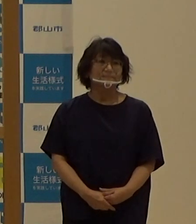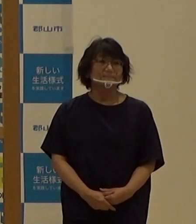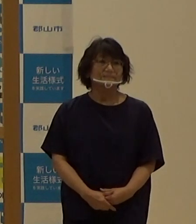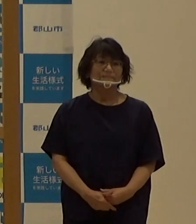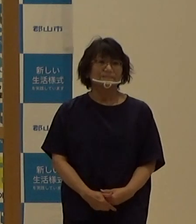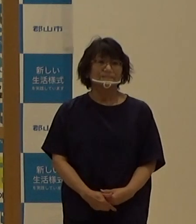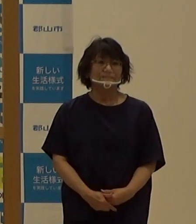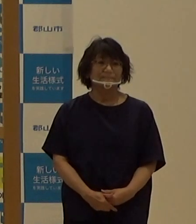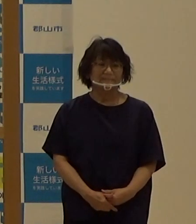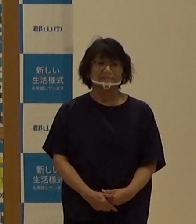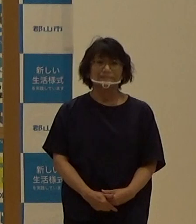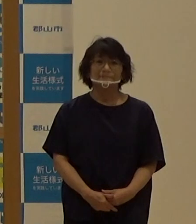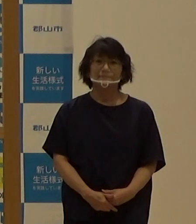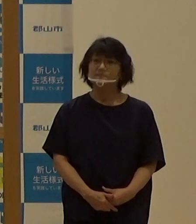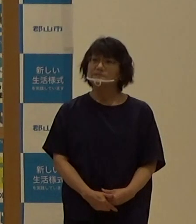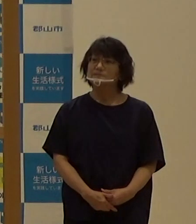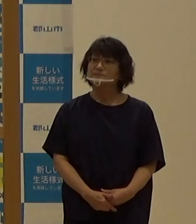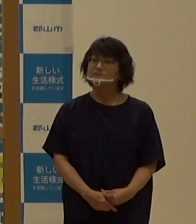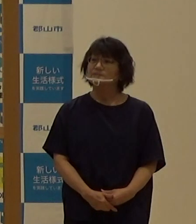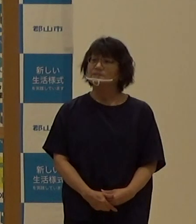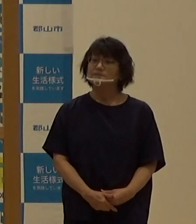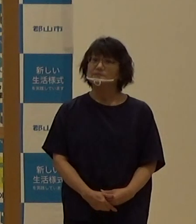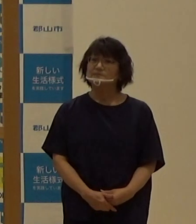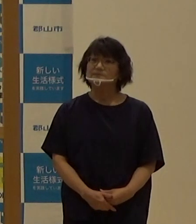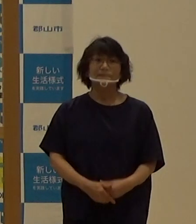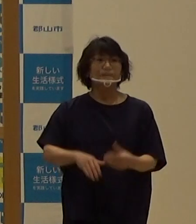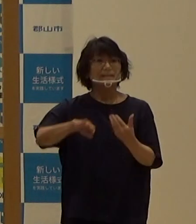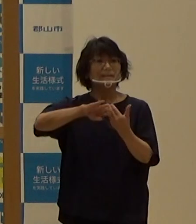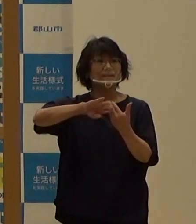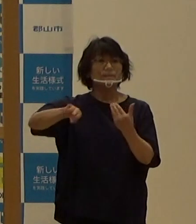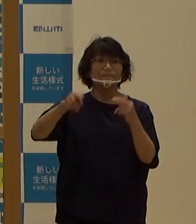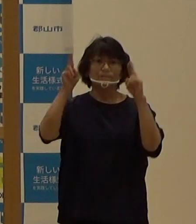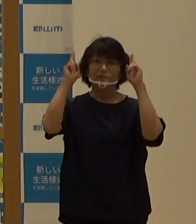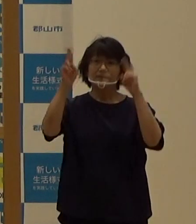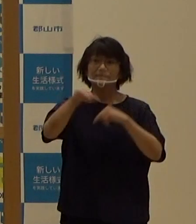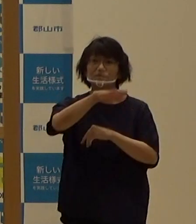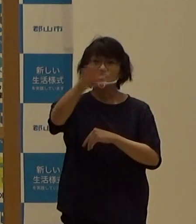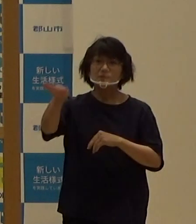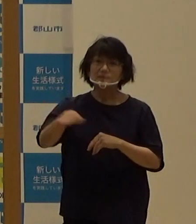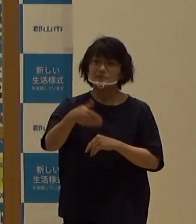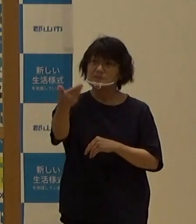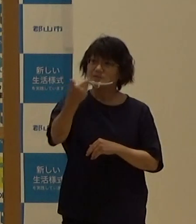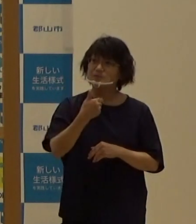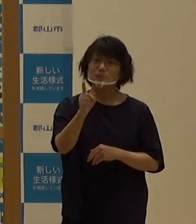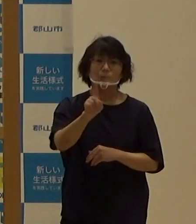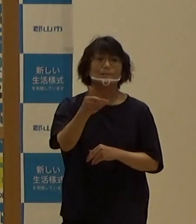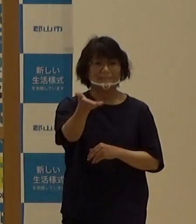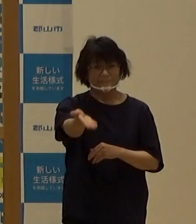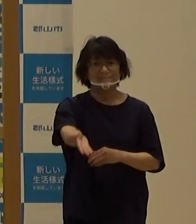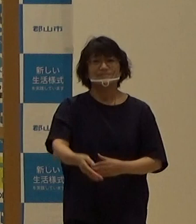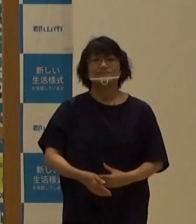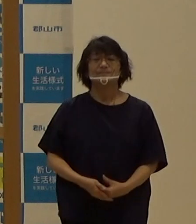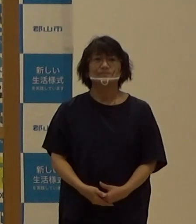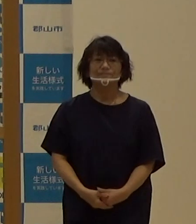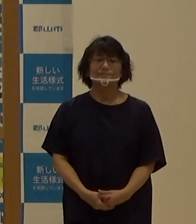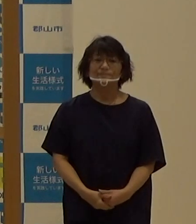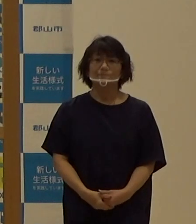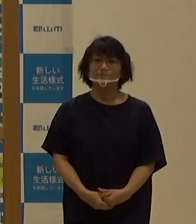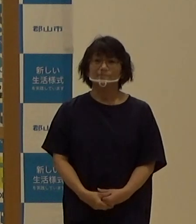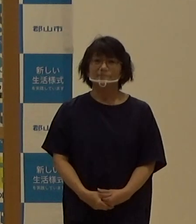はい、それでは引き続き他社の皆様からご質問をお願いいたします。いかがでしょうか。